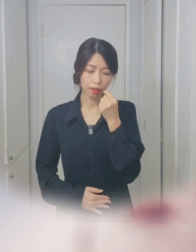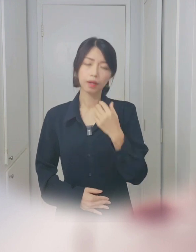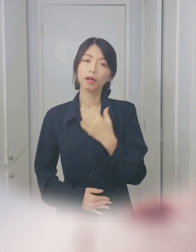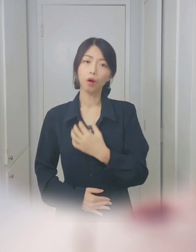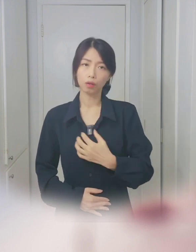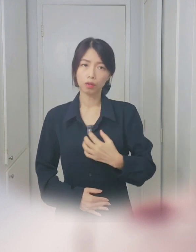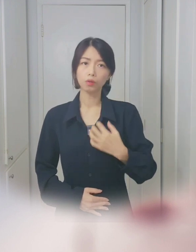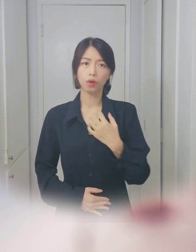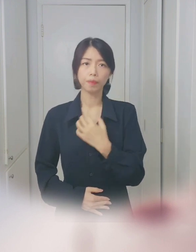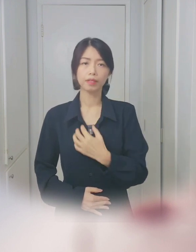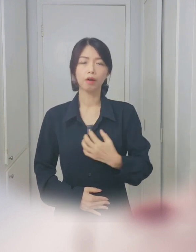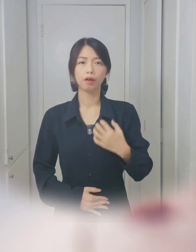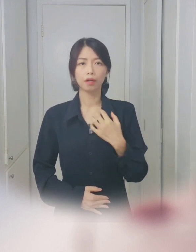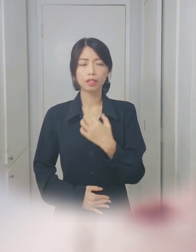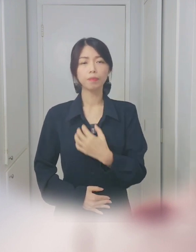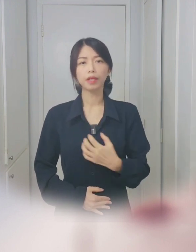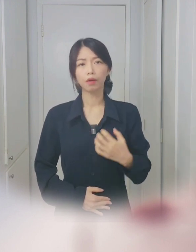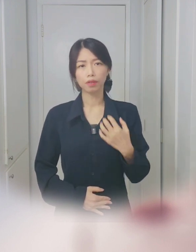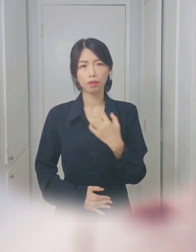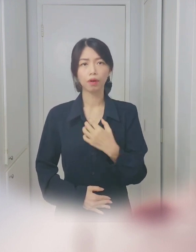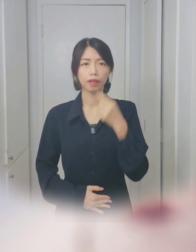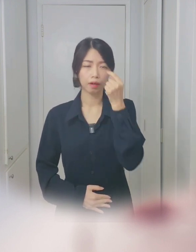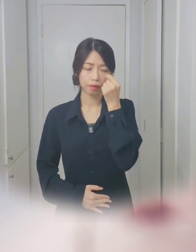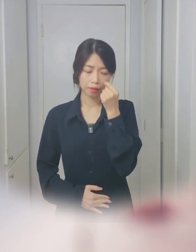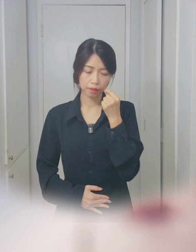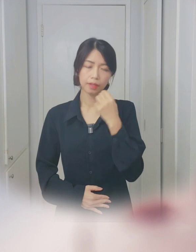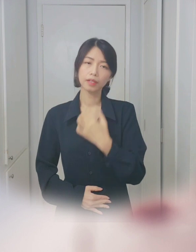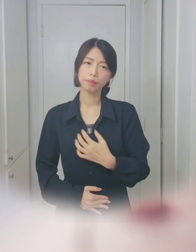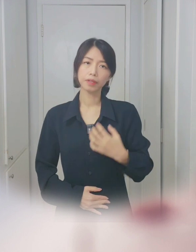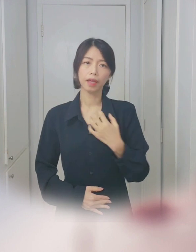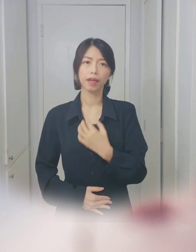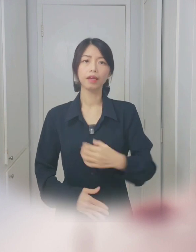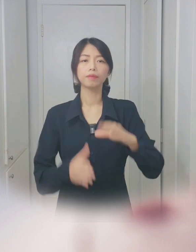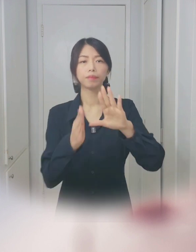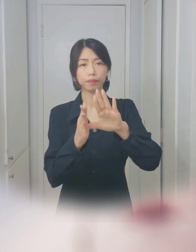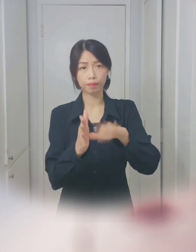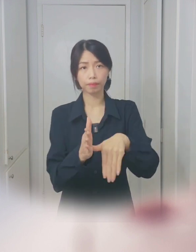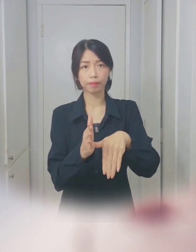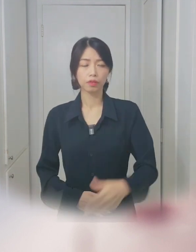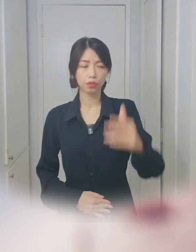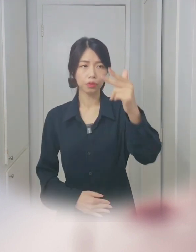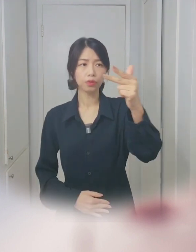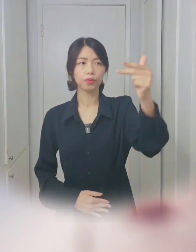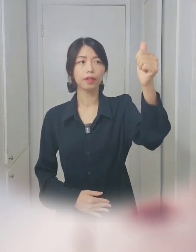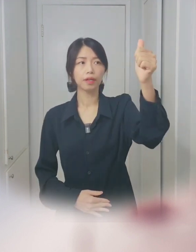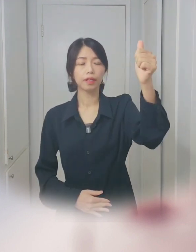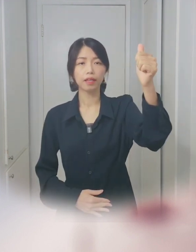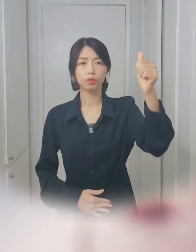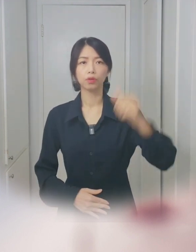눈물과 걱정 수어 합해서 슬프다 라고 한 뜻의 수어가 돼요. 슬플 때 주